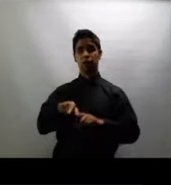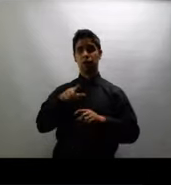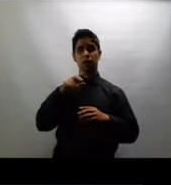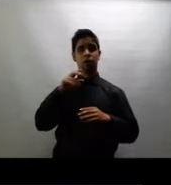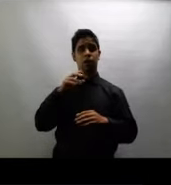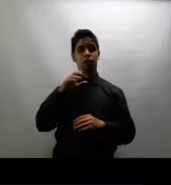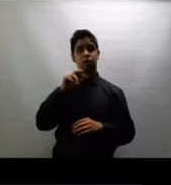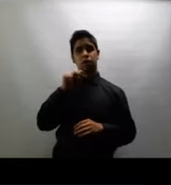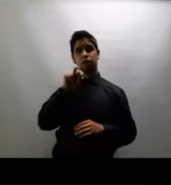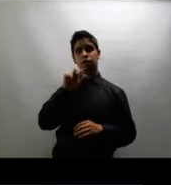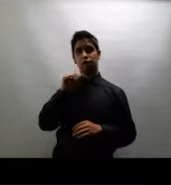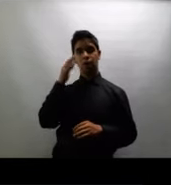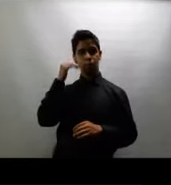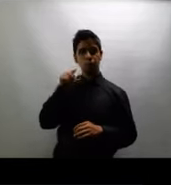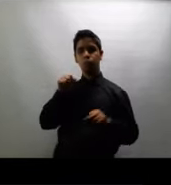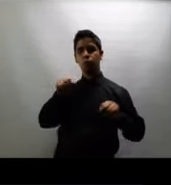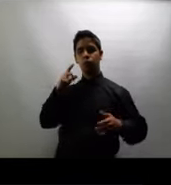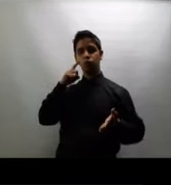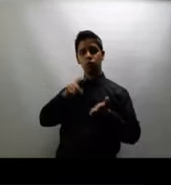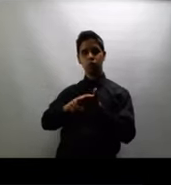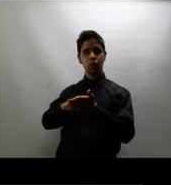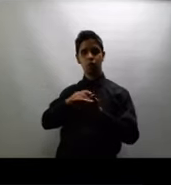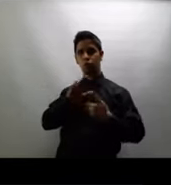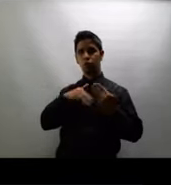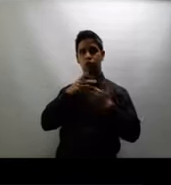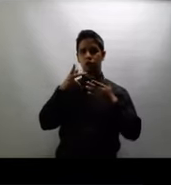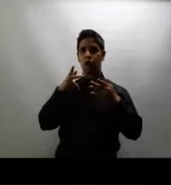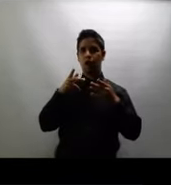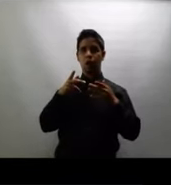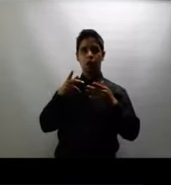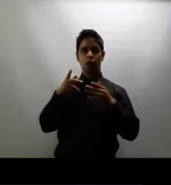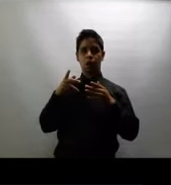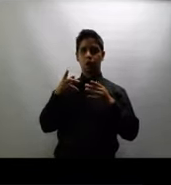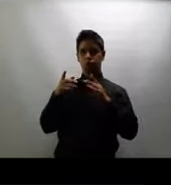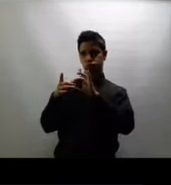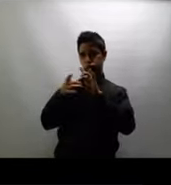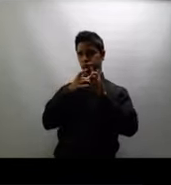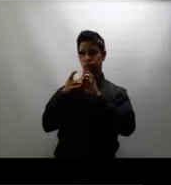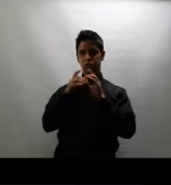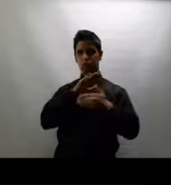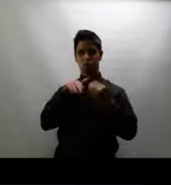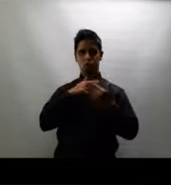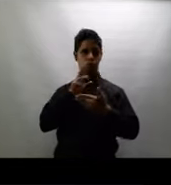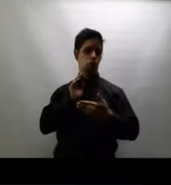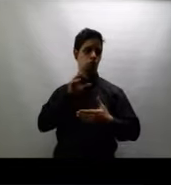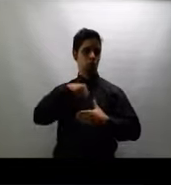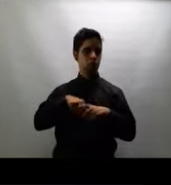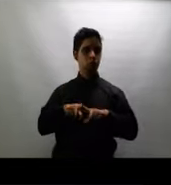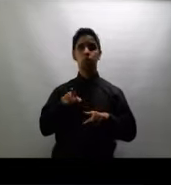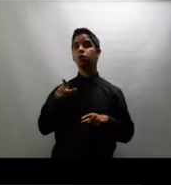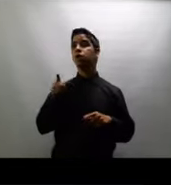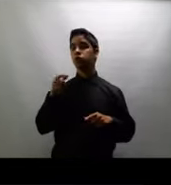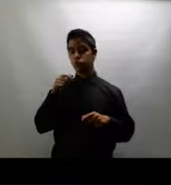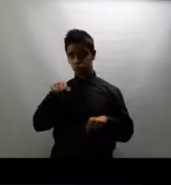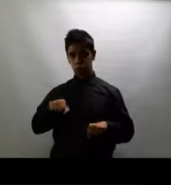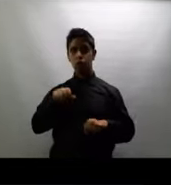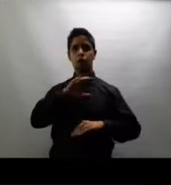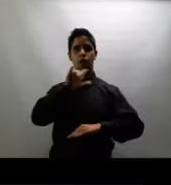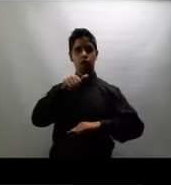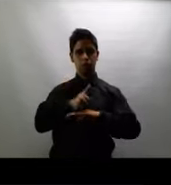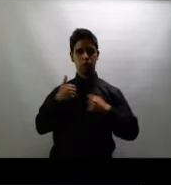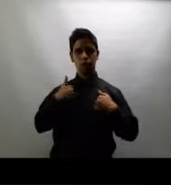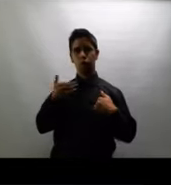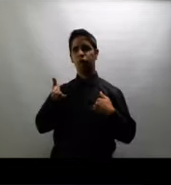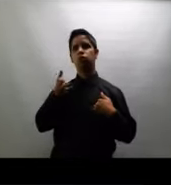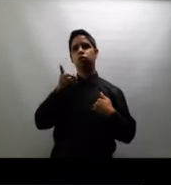es bueno ver dónde están los puntos en común de todos nosotros. De convergencia. Bueno, y ahí en la fundación de esos discos. En la fundación ahora mismo,